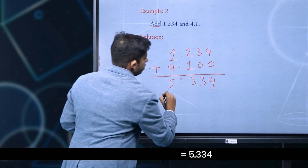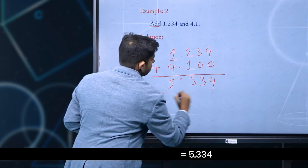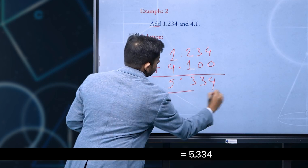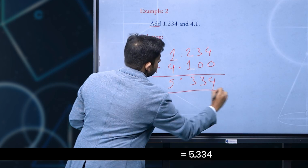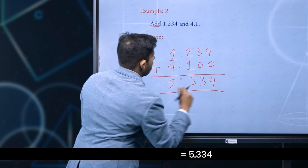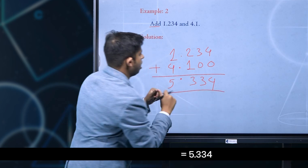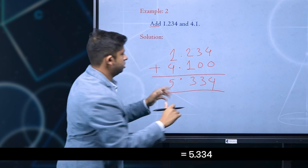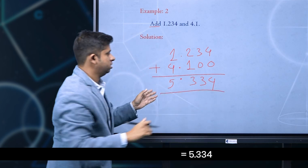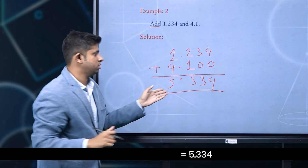बरोबर